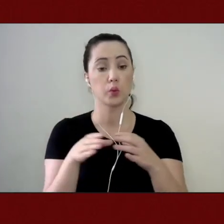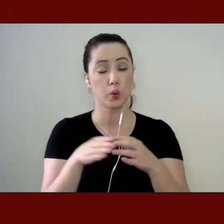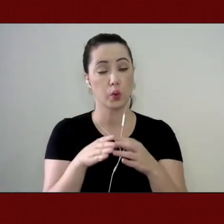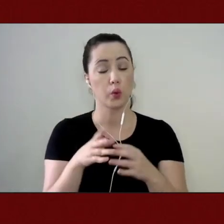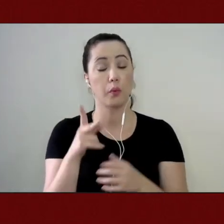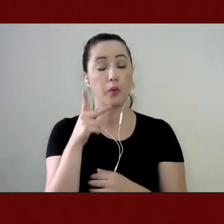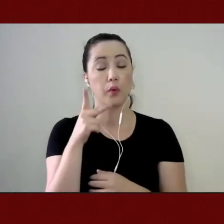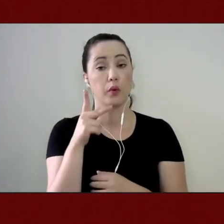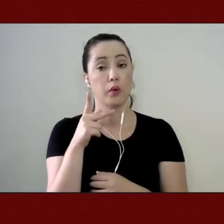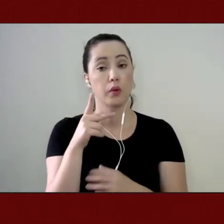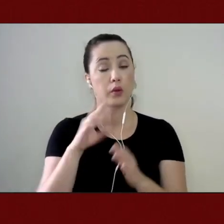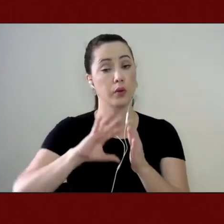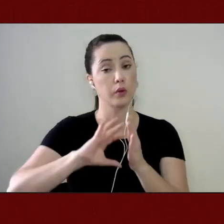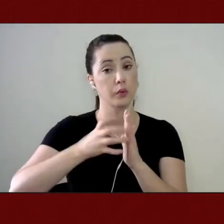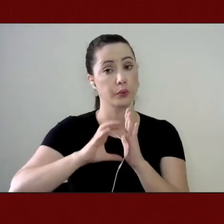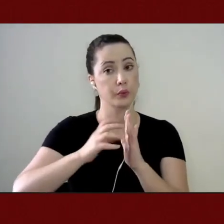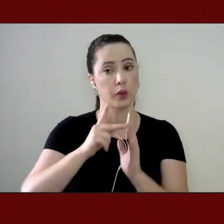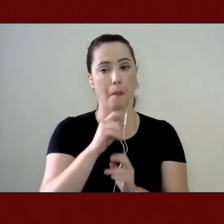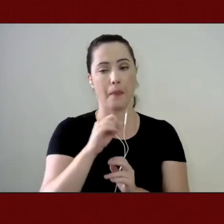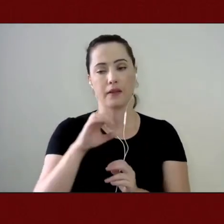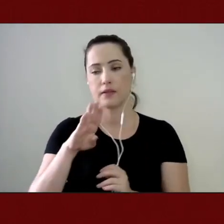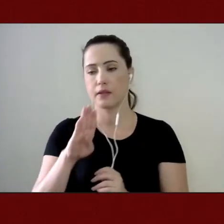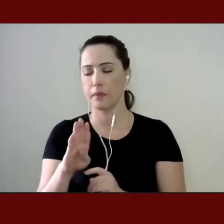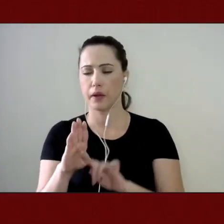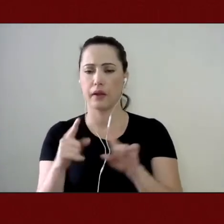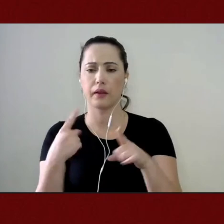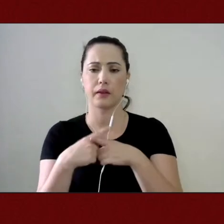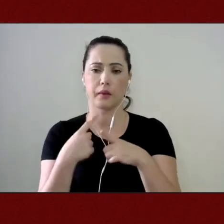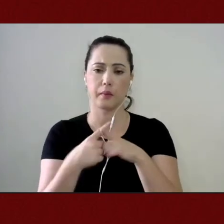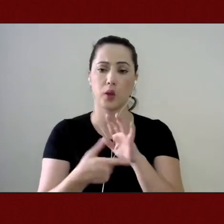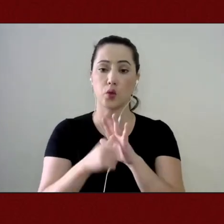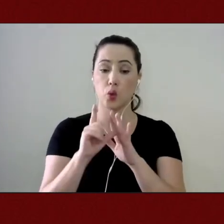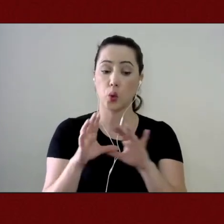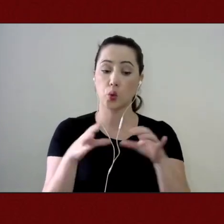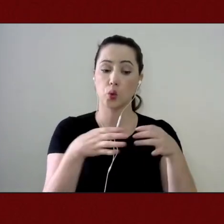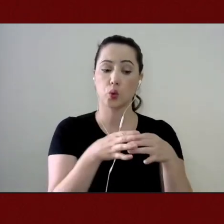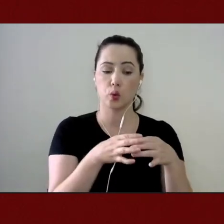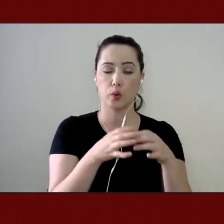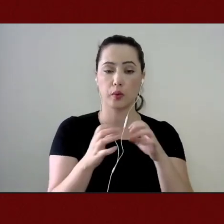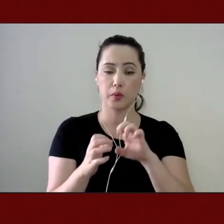esquerdas nacionalistas como um todo, sobretudo pré-64, numa perspectiva,